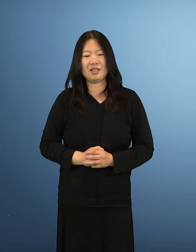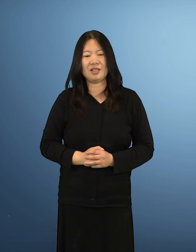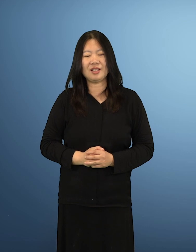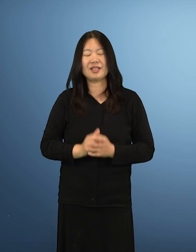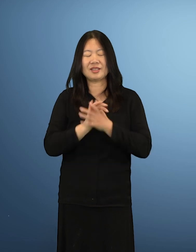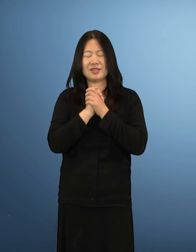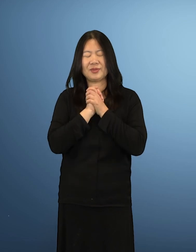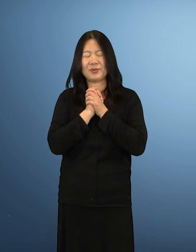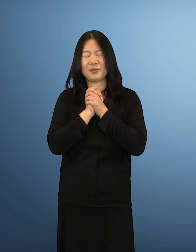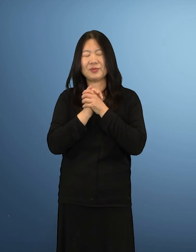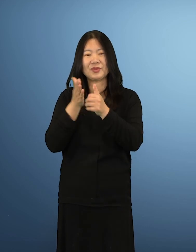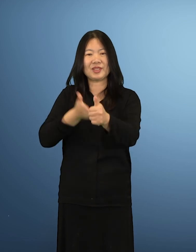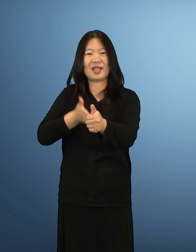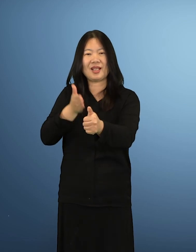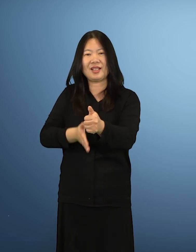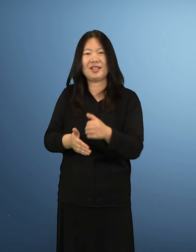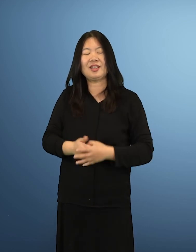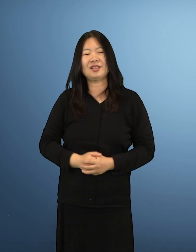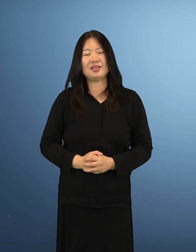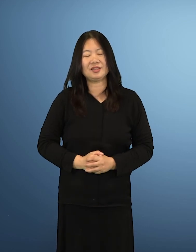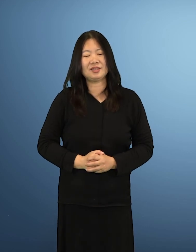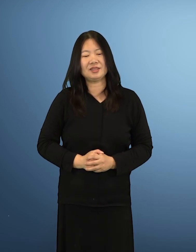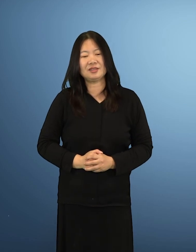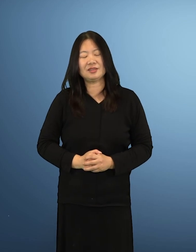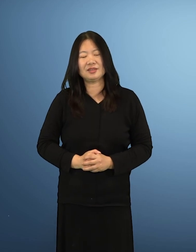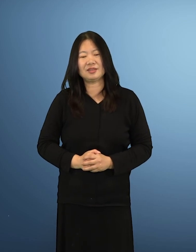이렇게 기도하십시다.